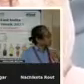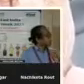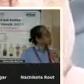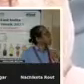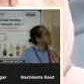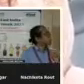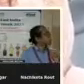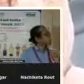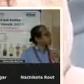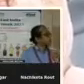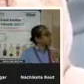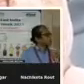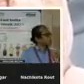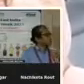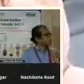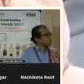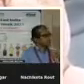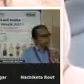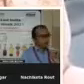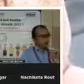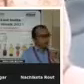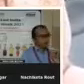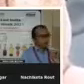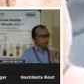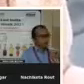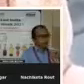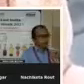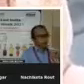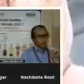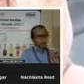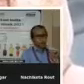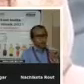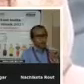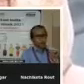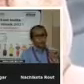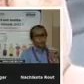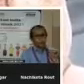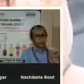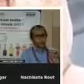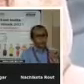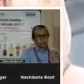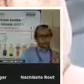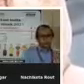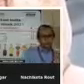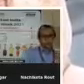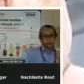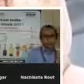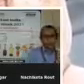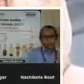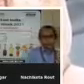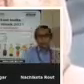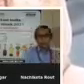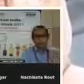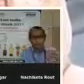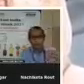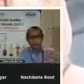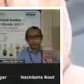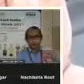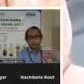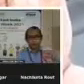देने के लिए माता पिता, भाई बहनों और साथियों को भी साथ लाया है। हमने पूर्वोत्तर के प्रत्येक राज्य में CRC की स्थापना को